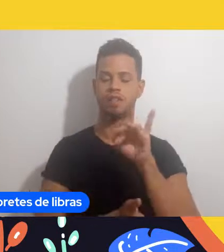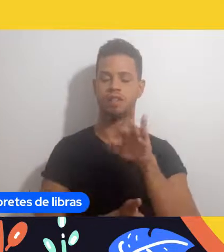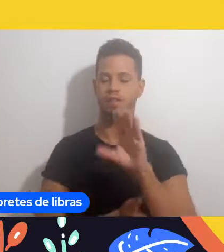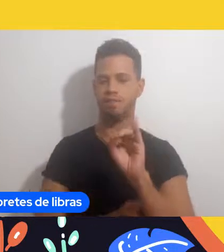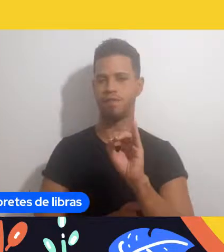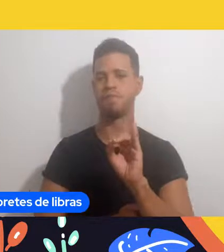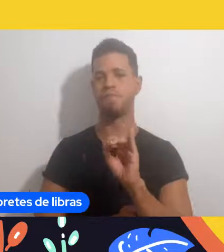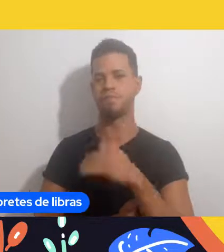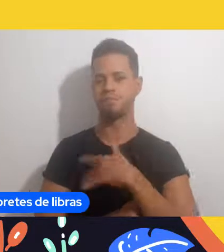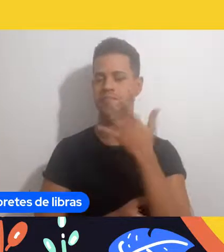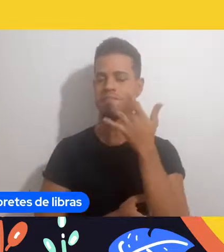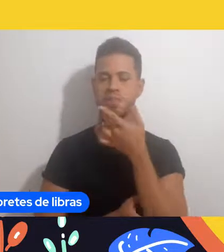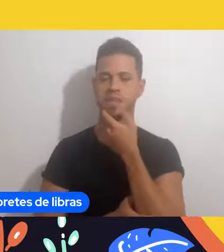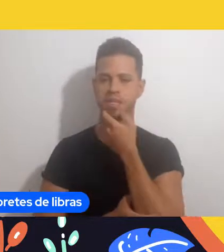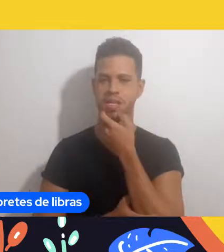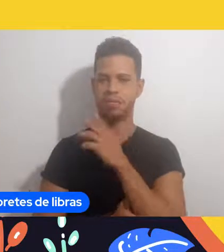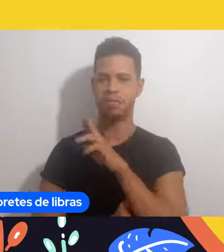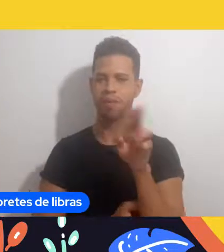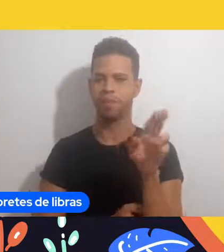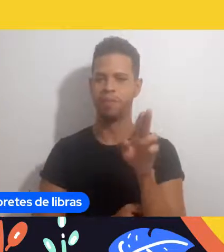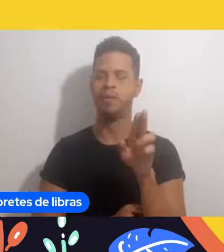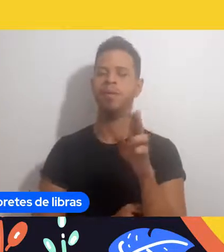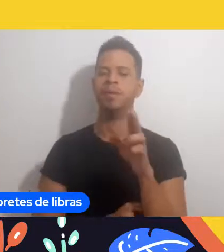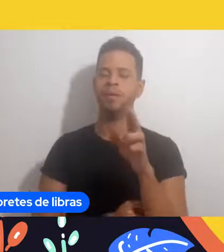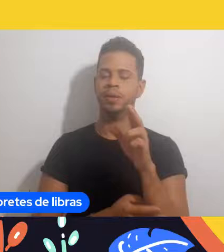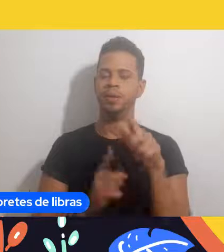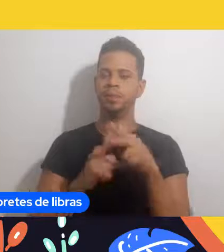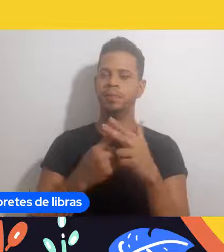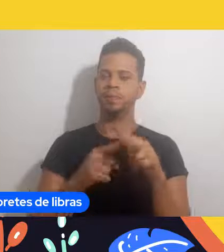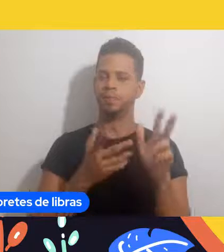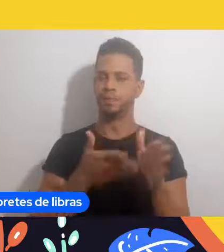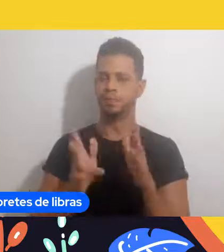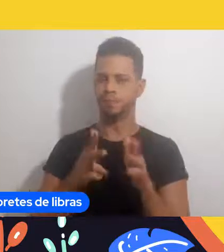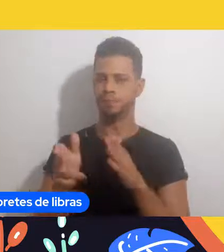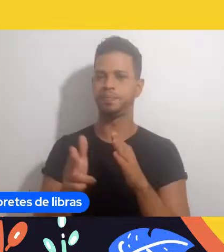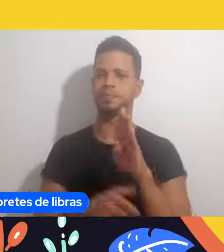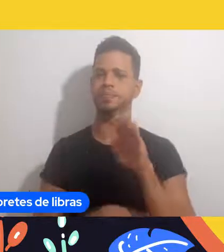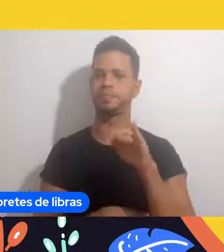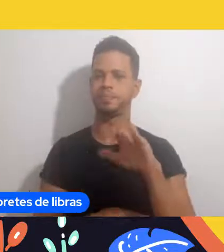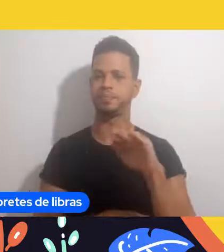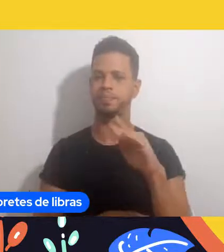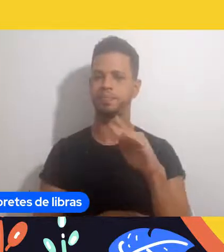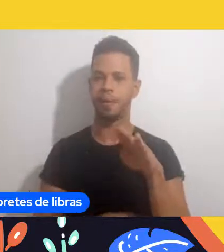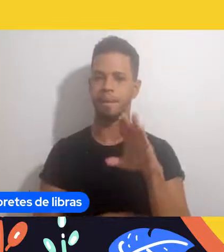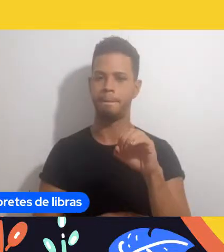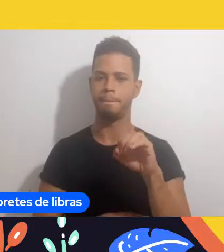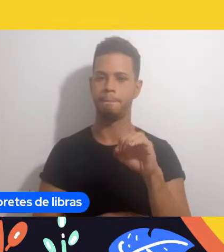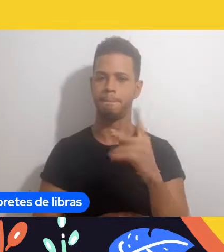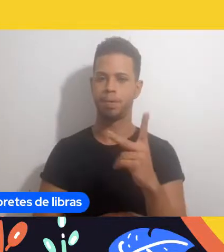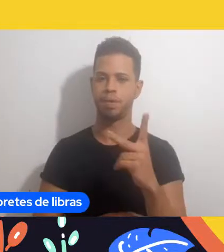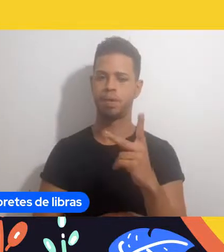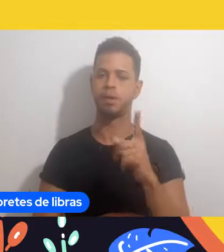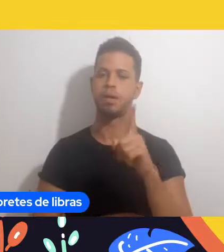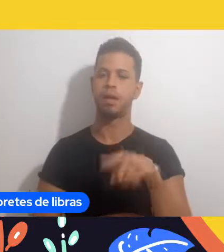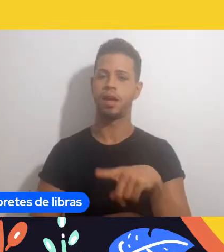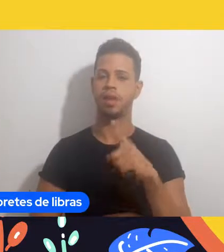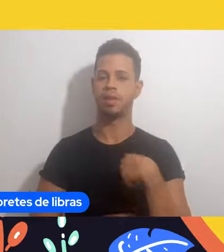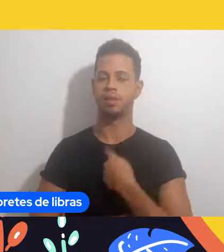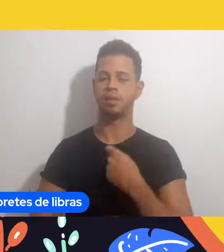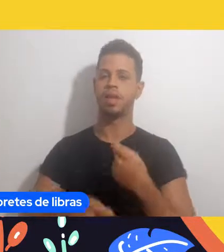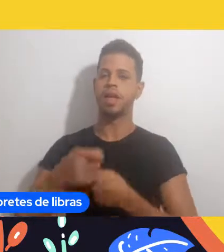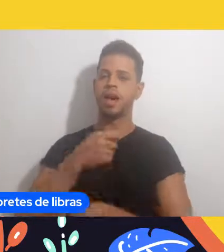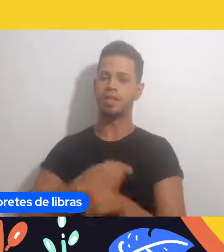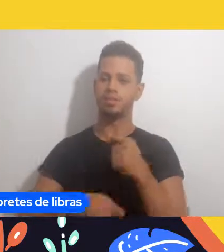pronuncia o nome dele. É da editora Brink Book. Maria Eduarda, nossa administradora, nossa produtora